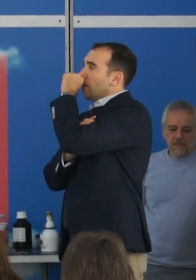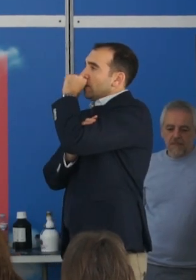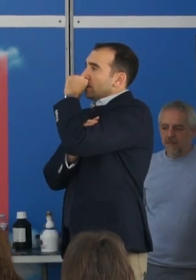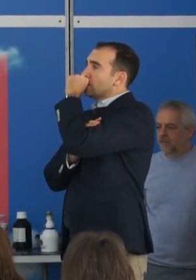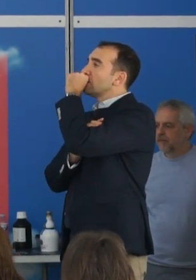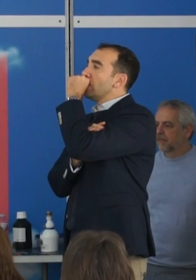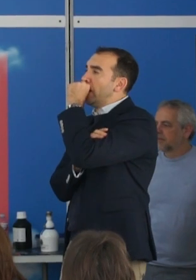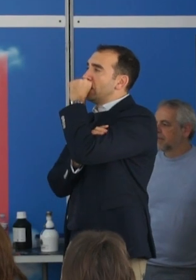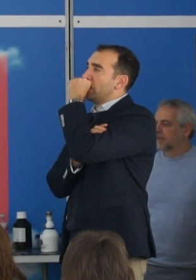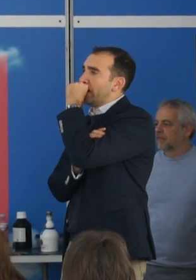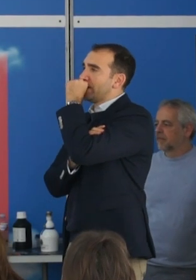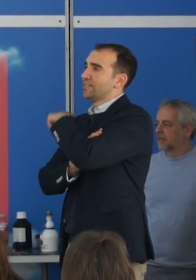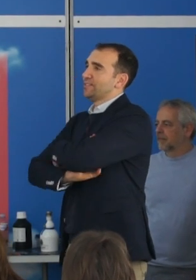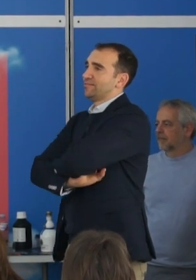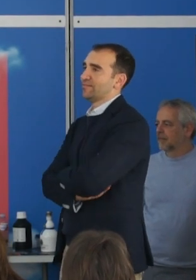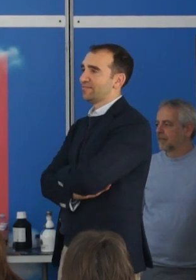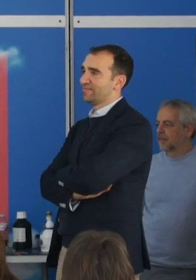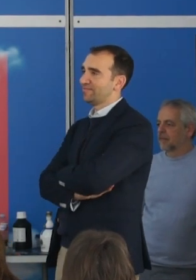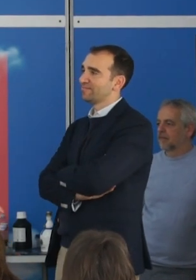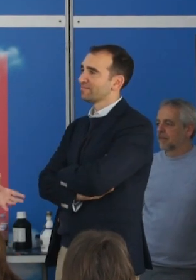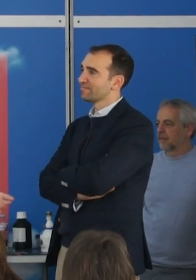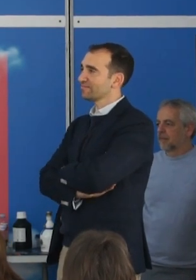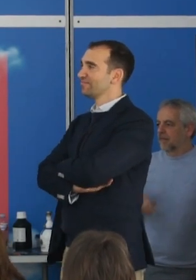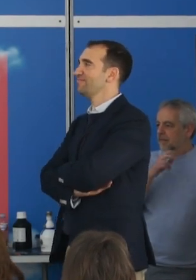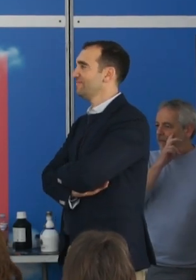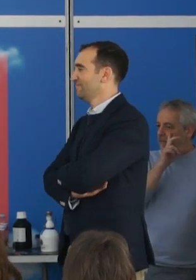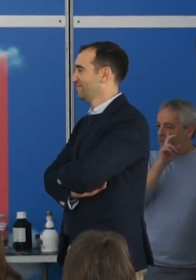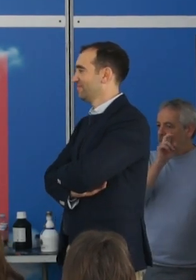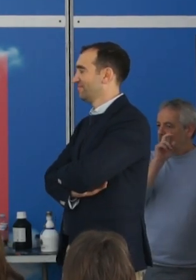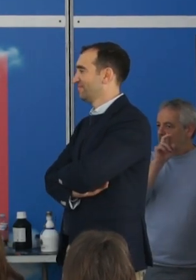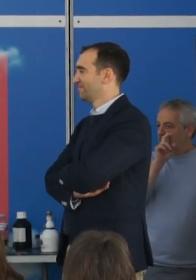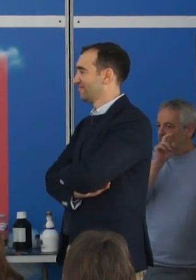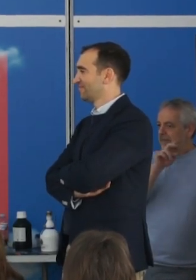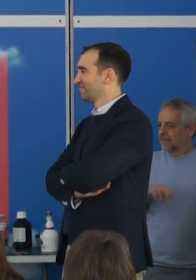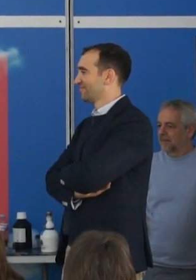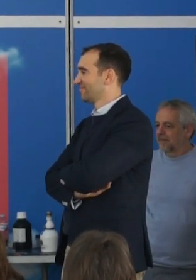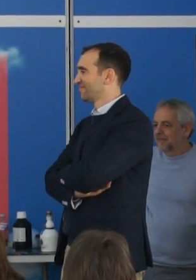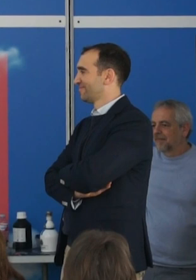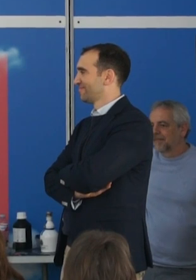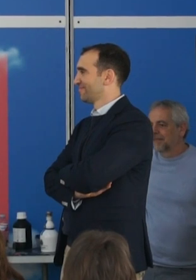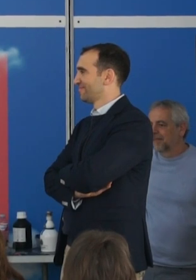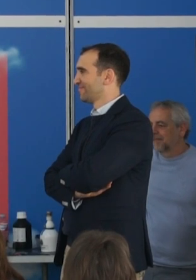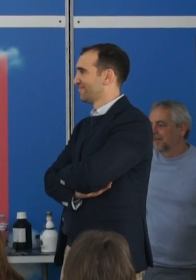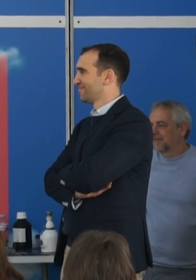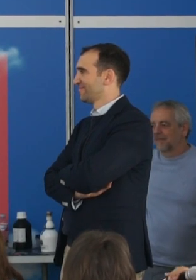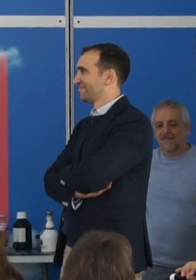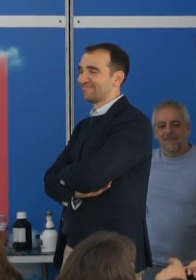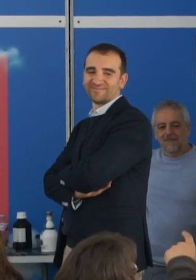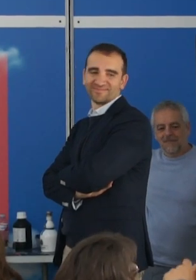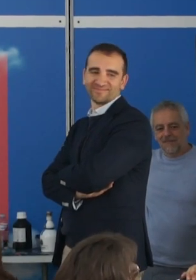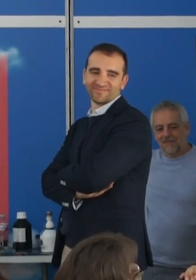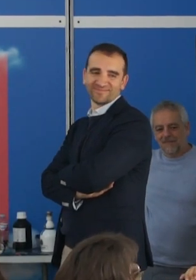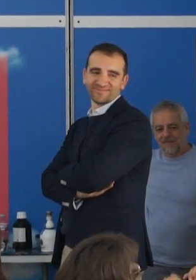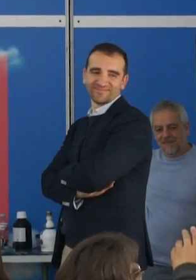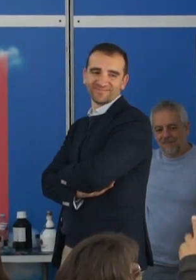dejas a los nenes que lo preparen, porque esto es, echa más, no, el más más no va a ir en química, echa la proporción estequiométrica, pero ya está. Me